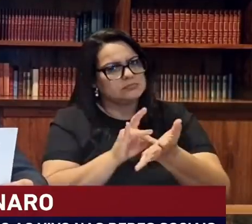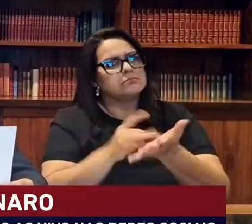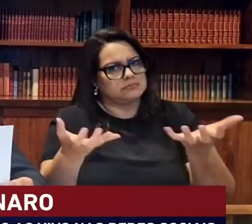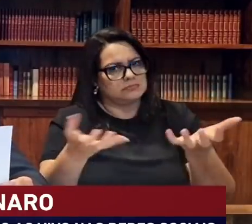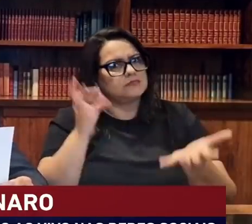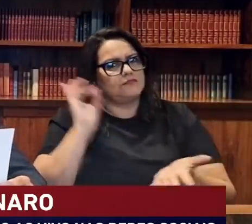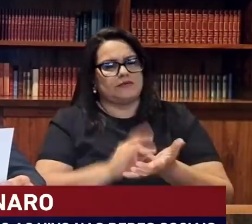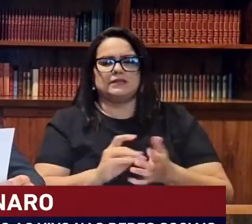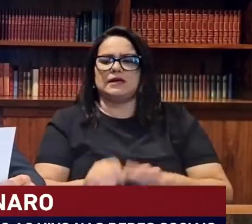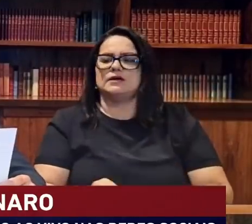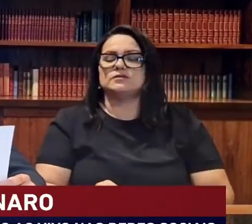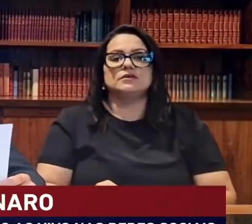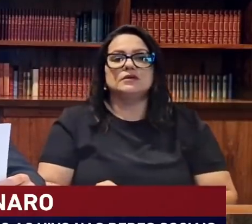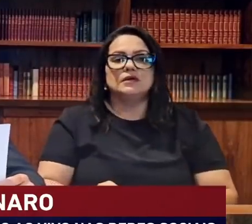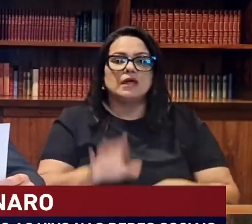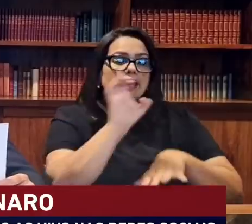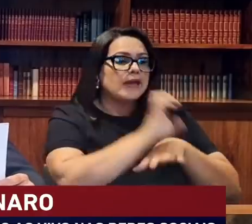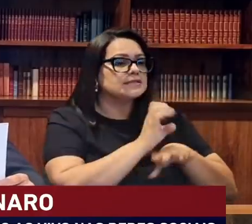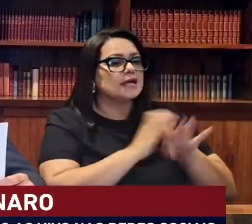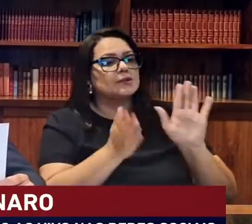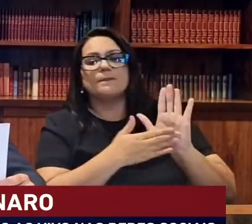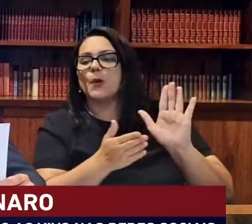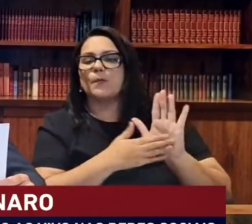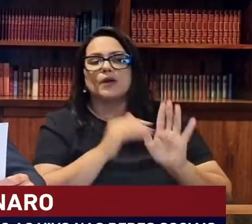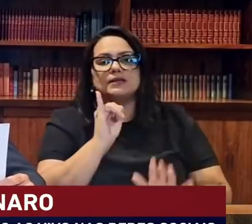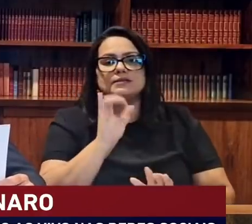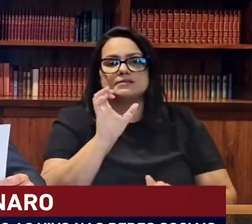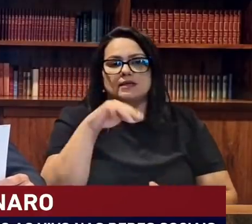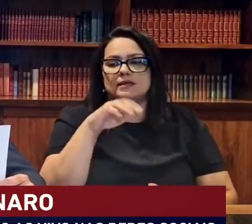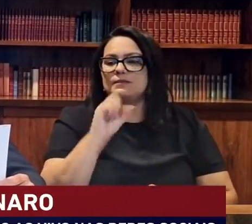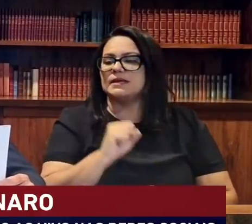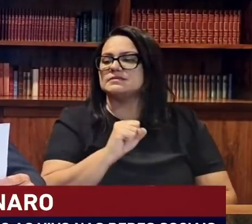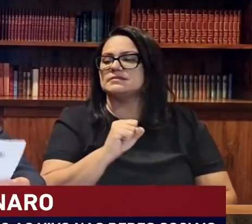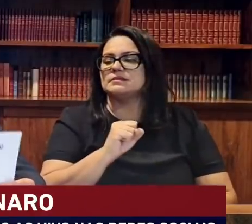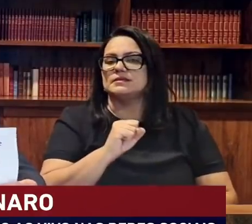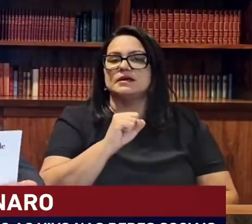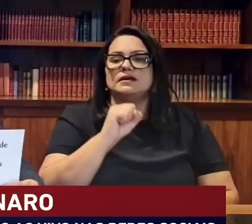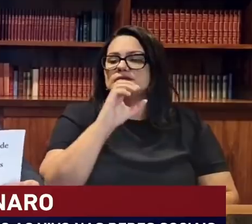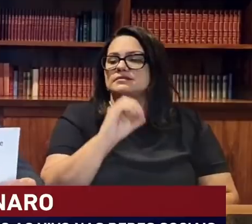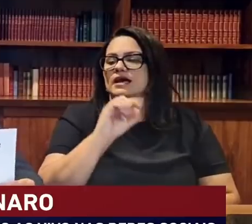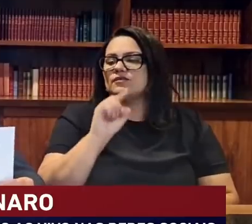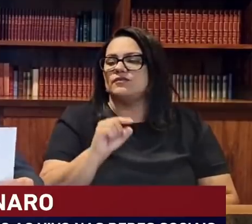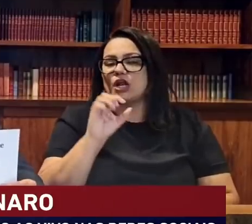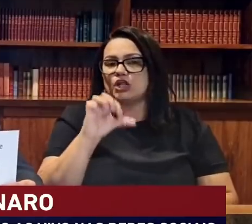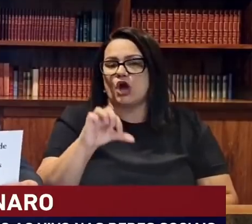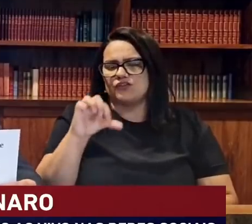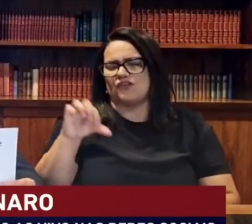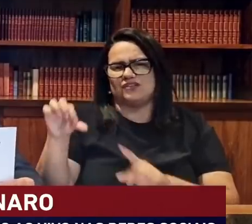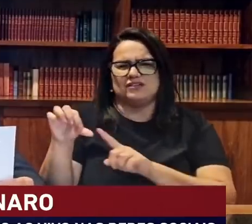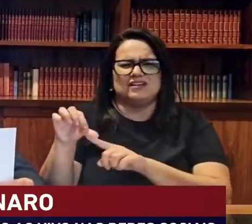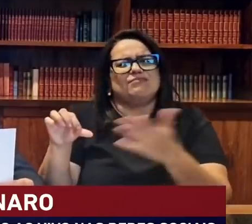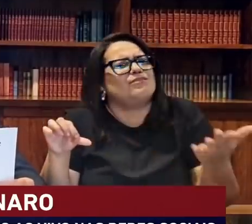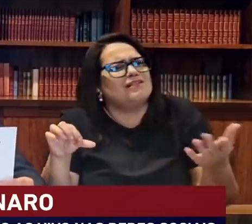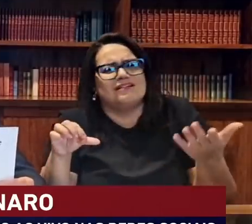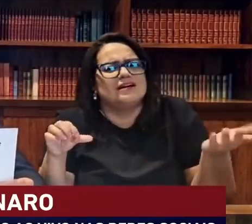verdadeira, né? Estados propõem ICMS de 0,999. Por que não fala um real logo, né? Fala um real, pô.